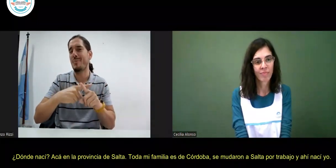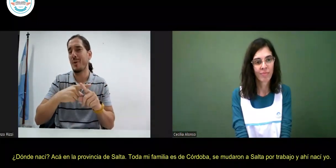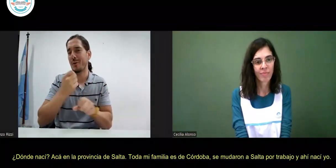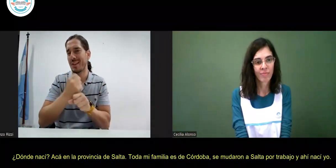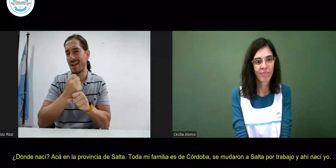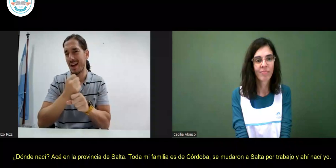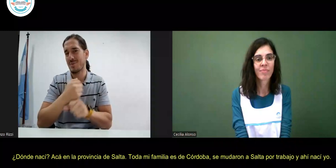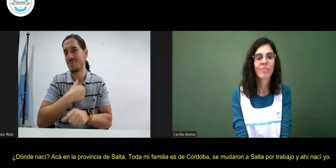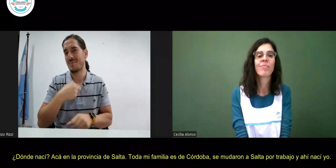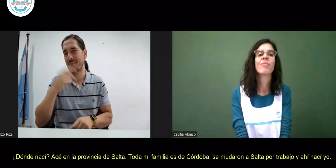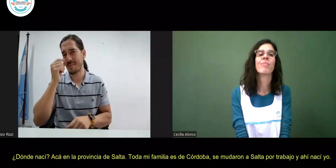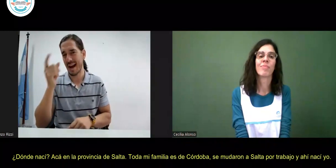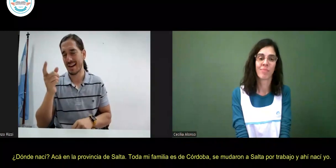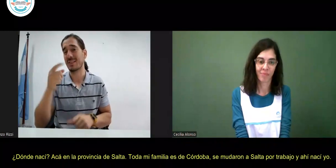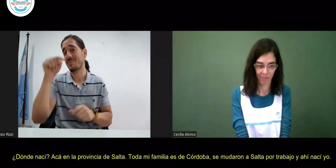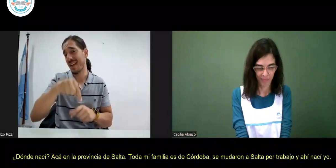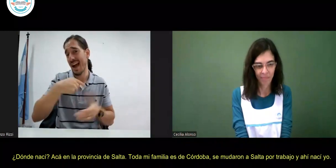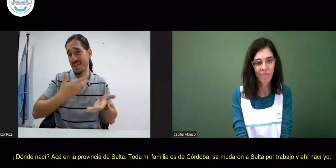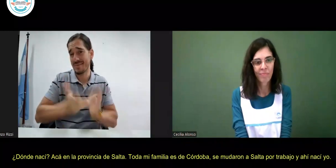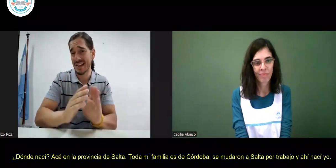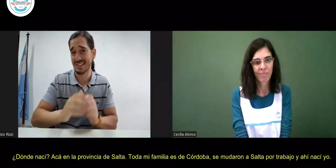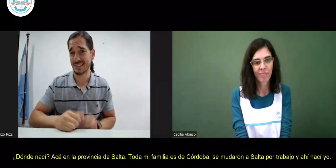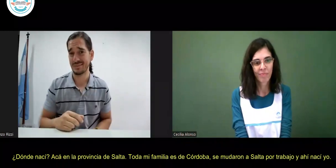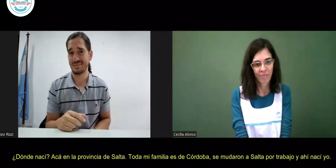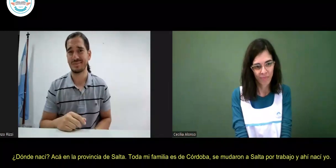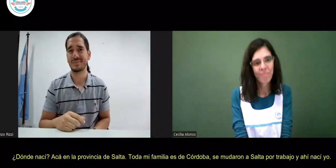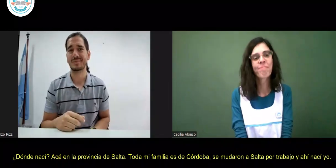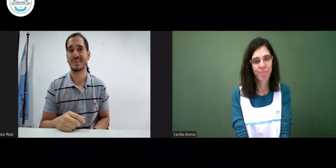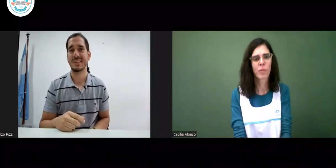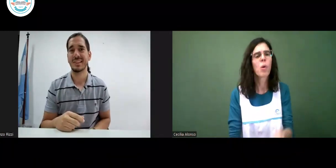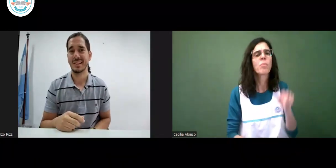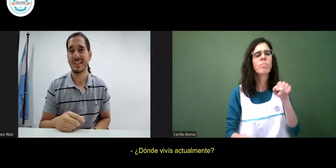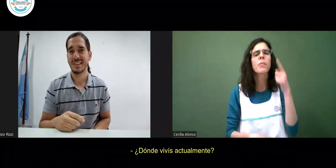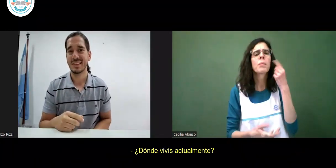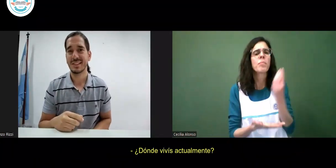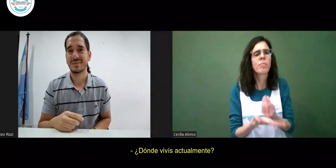Salta por trabajo y ahí nací yo.